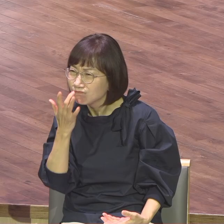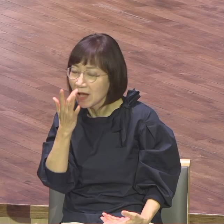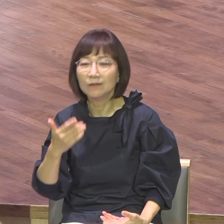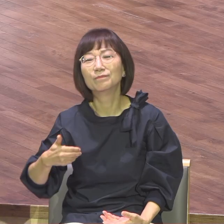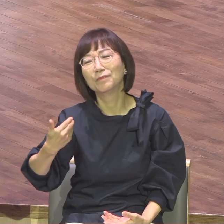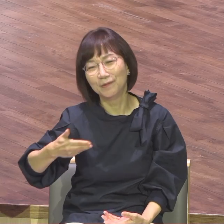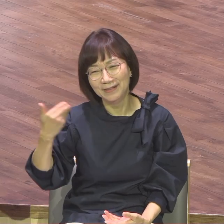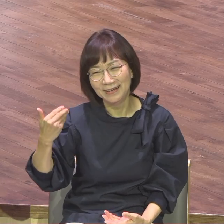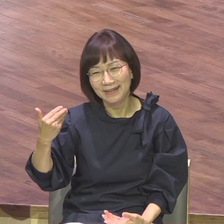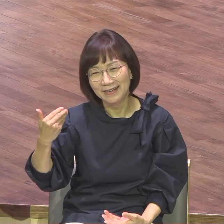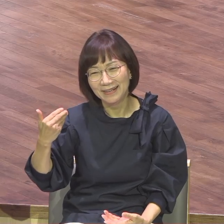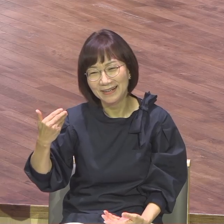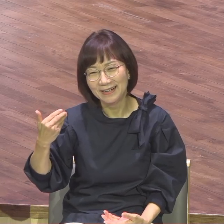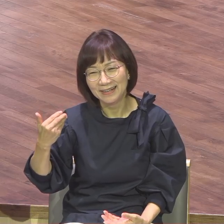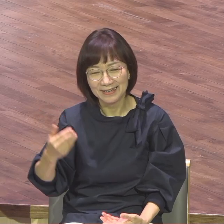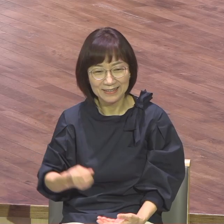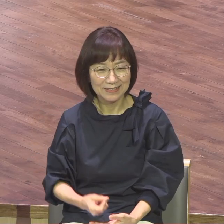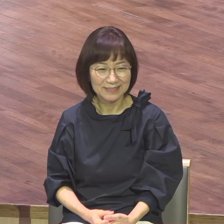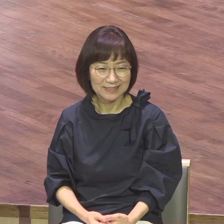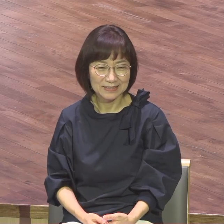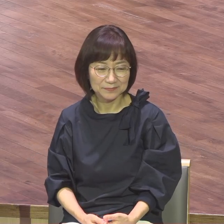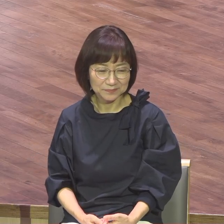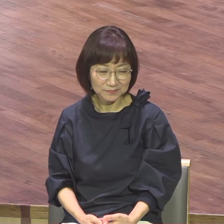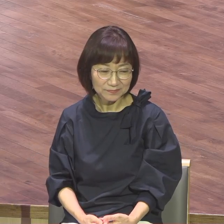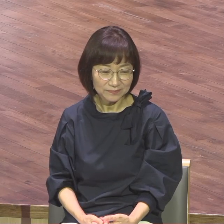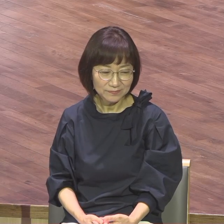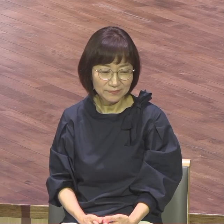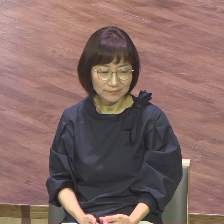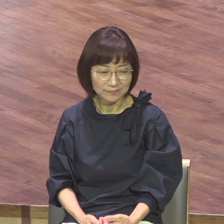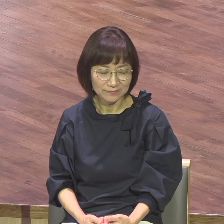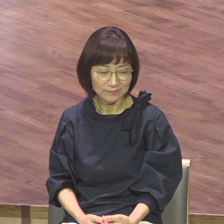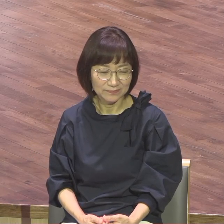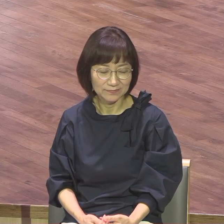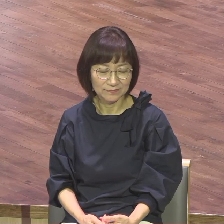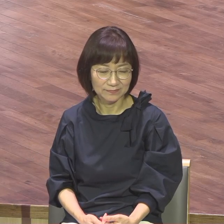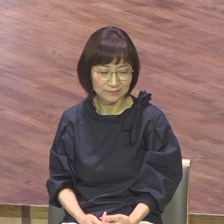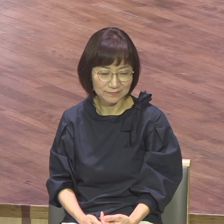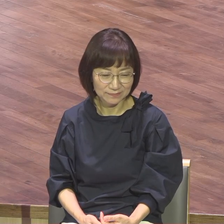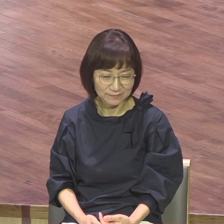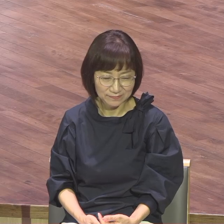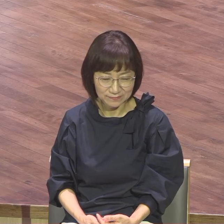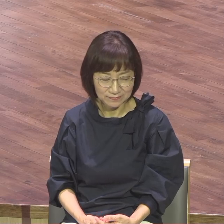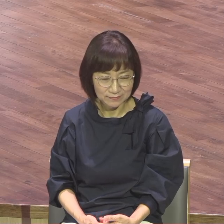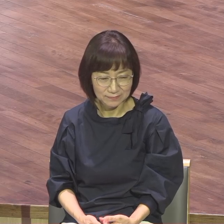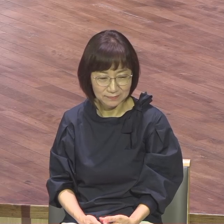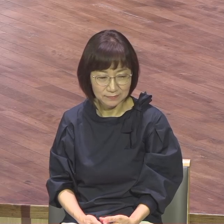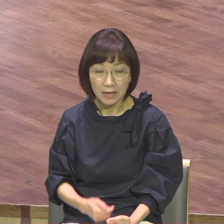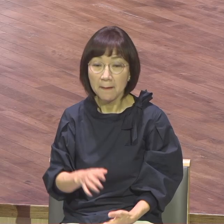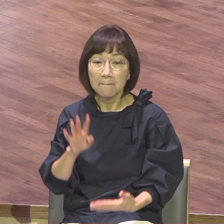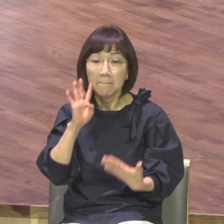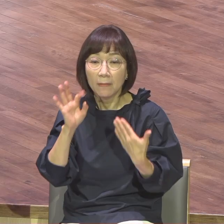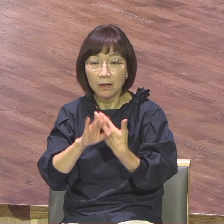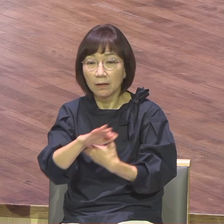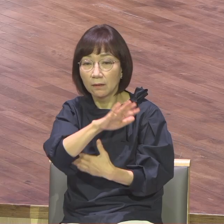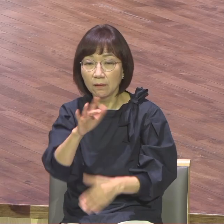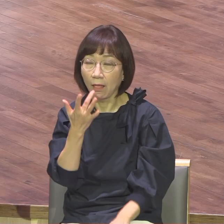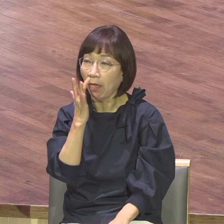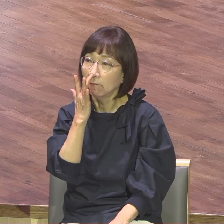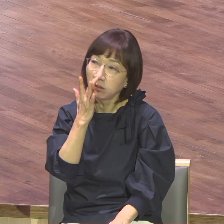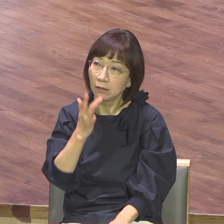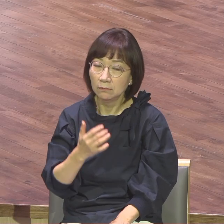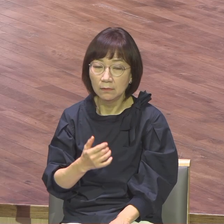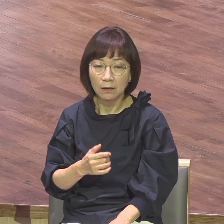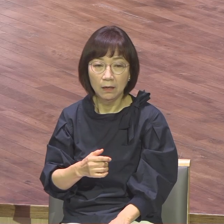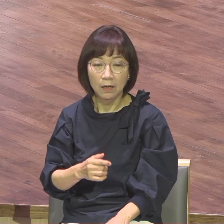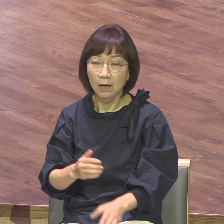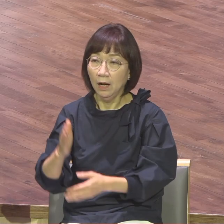다 길가밭, 돌짝밭, 가시밭 다 쪼아무고 가버리니까 아무것도 없어요.